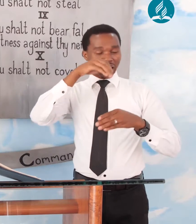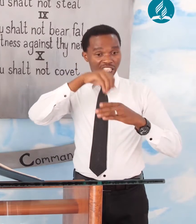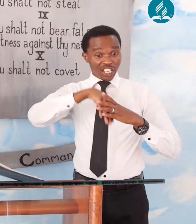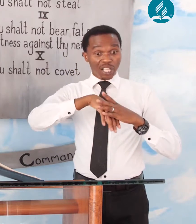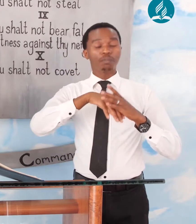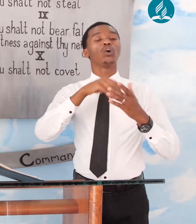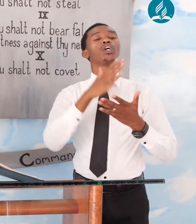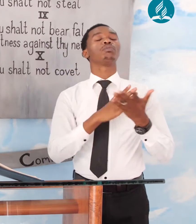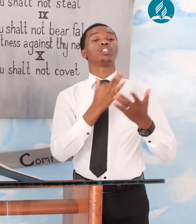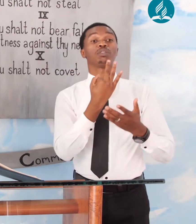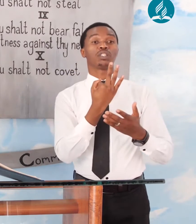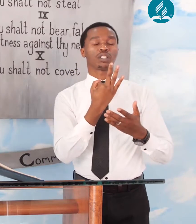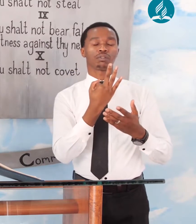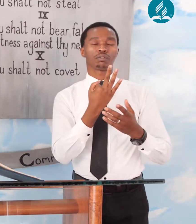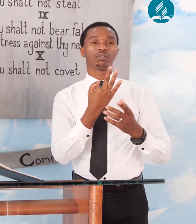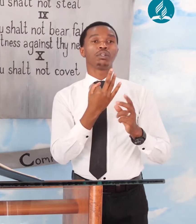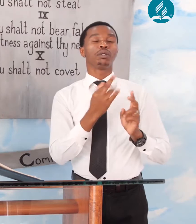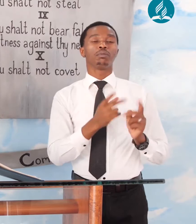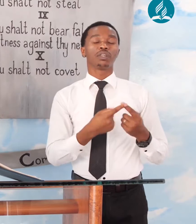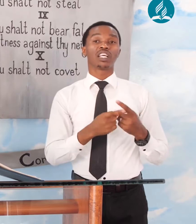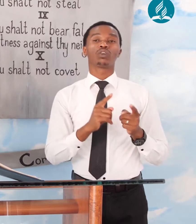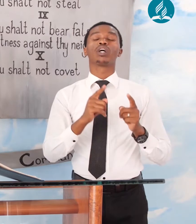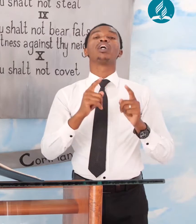ngo mu myaka 40 ya mbere yari kwa Farawo